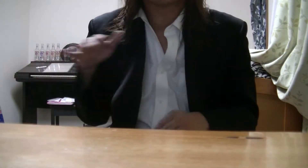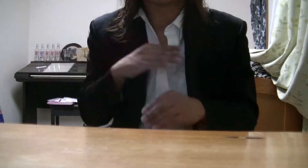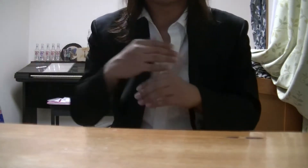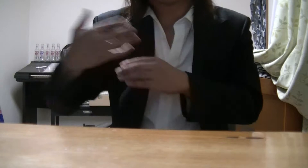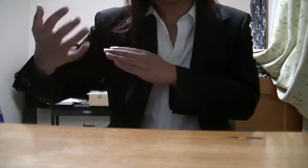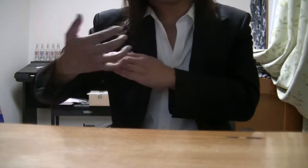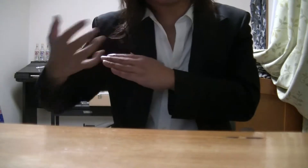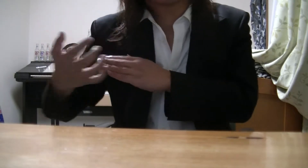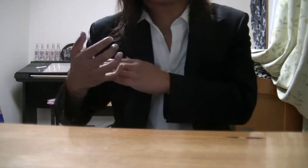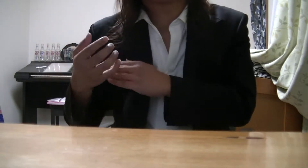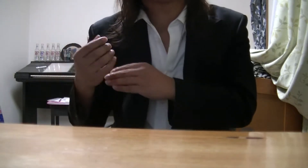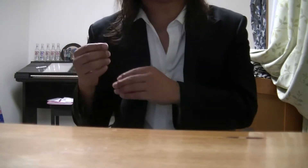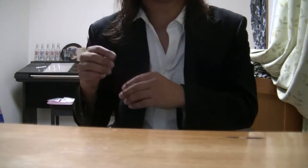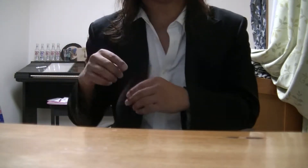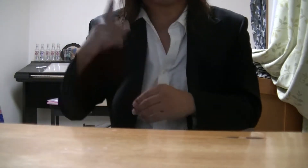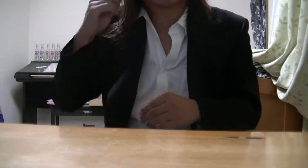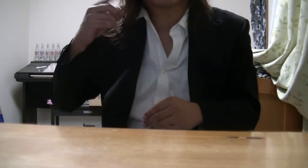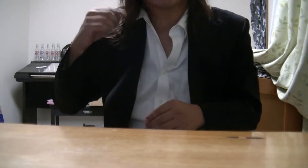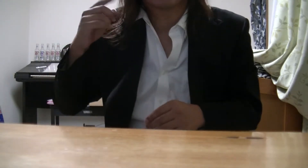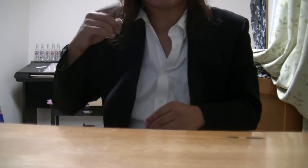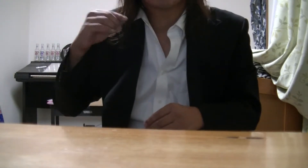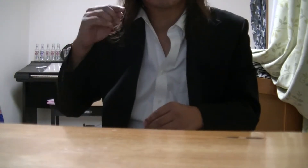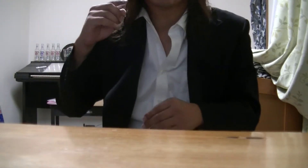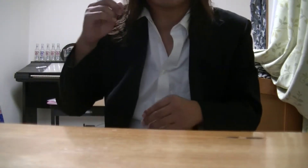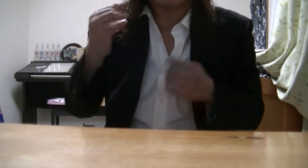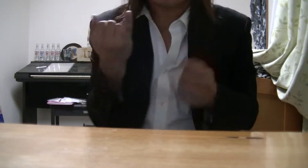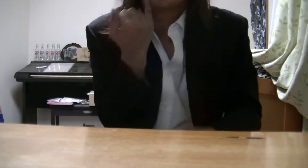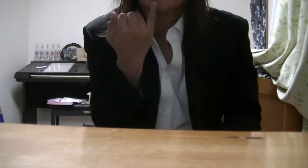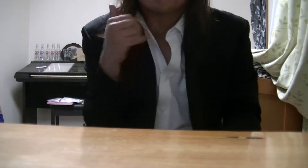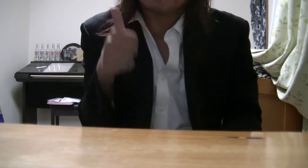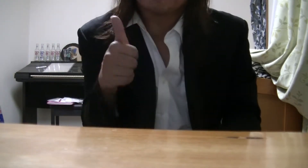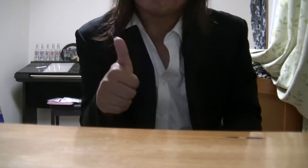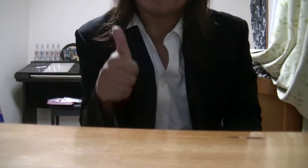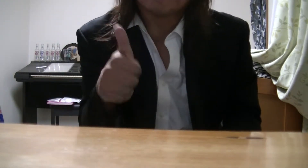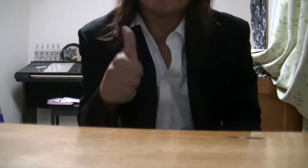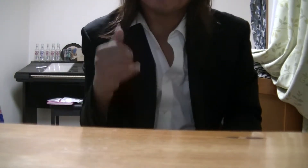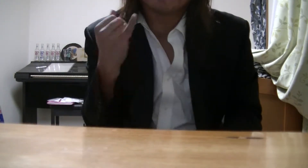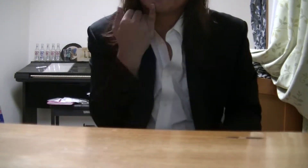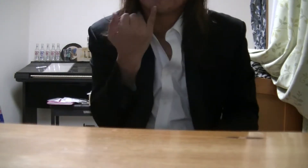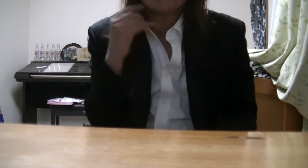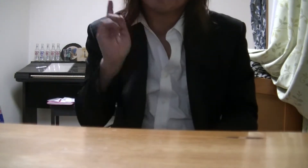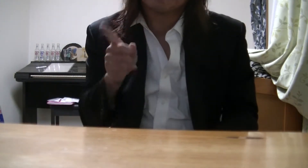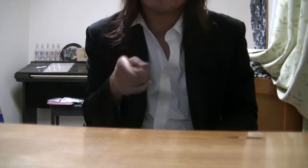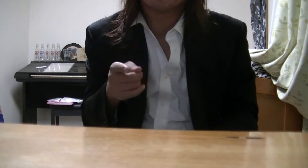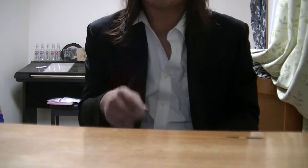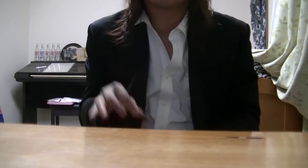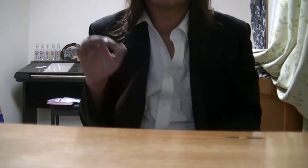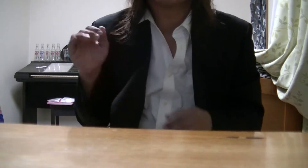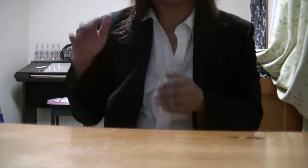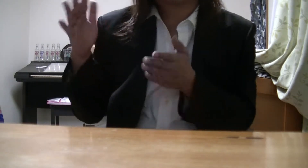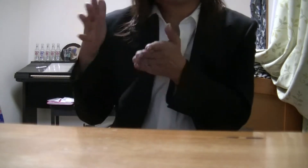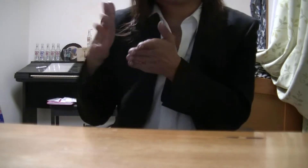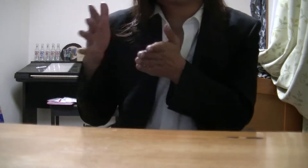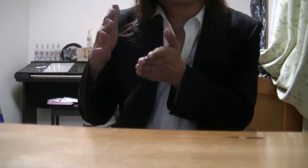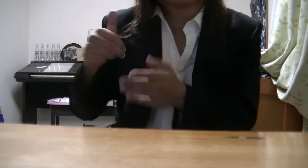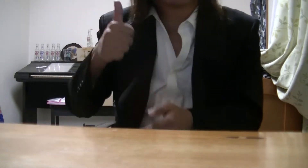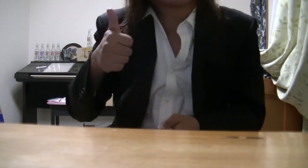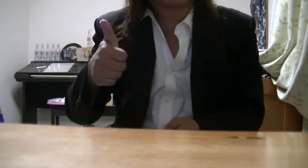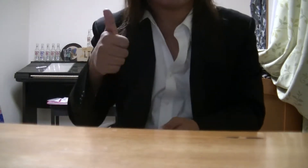ってるの僕ら撮影会やってましたからね。いいっすねその表情とか言いながら、お父さんもっとこっち向いてイエーイとか言いながら写真撮